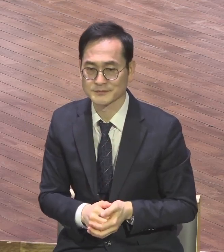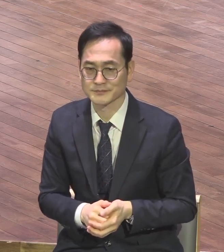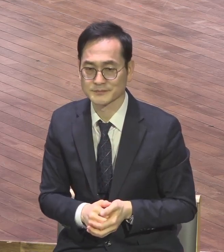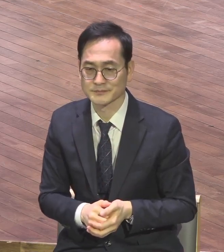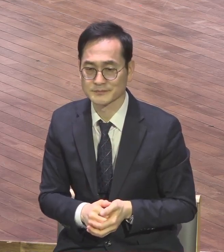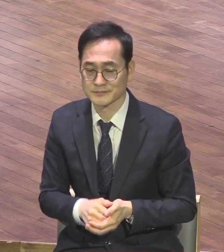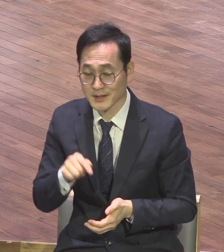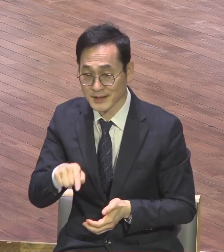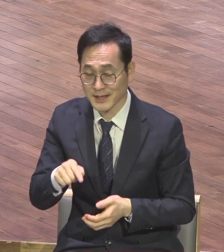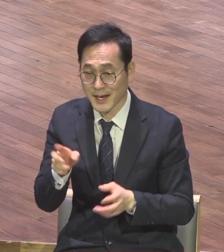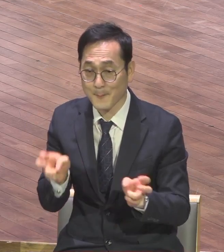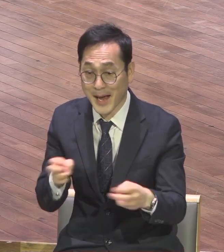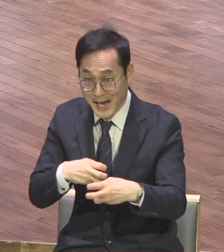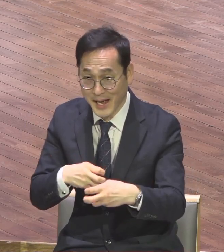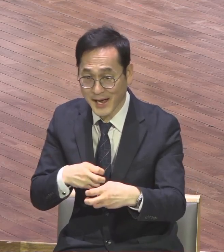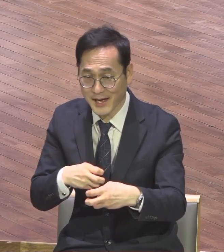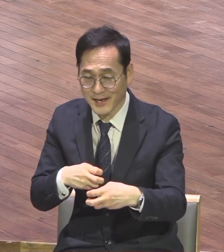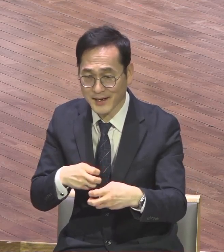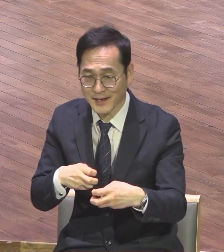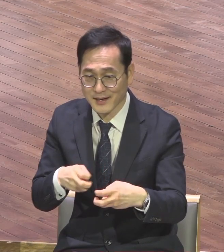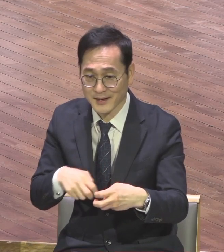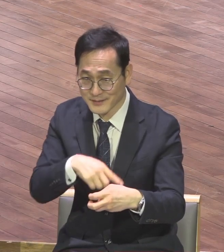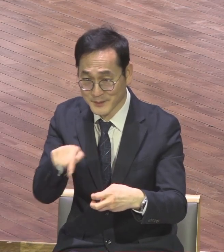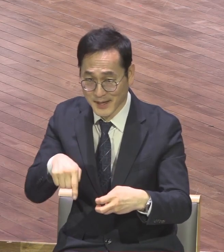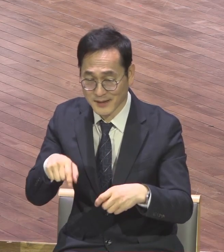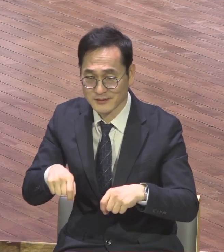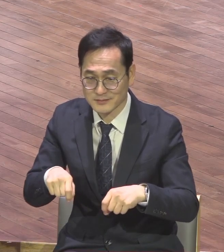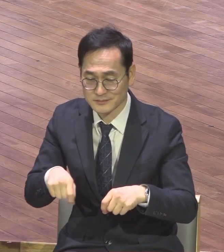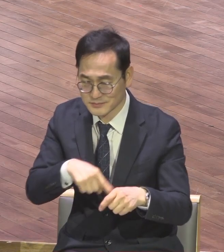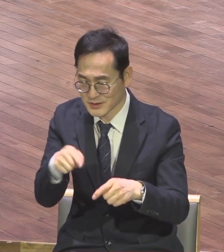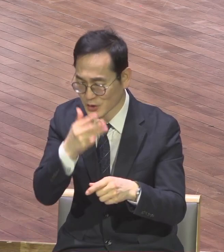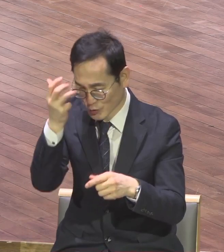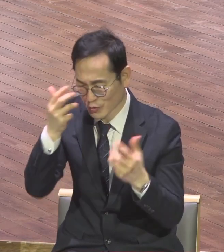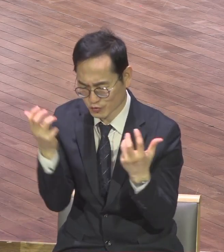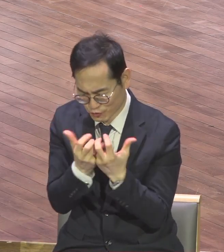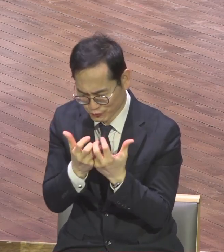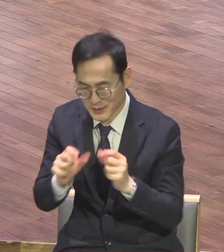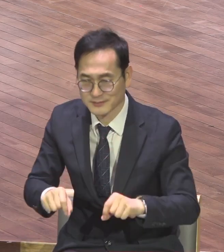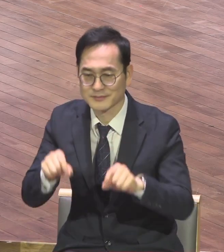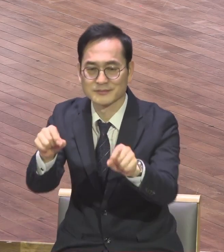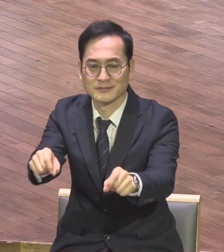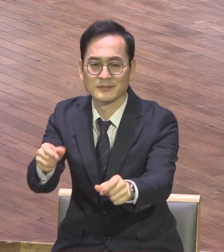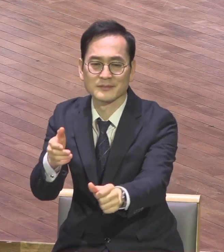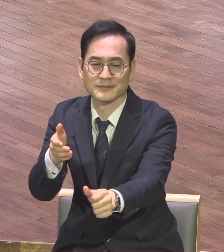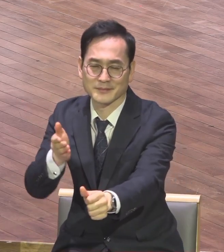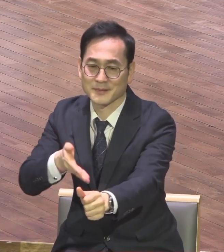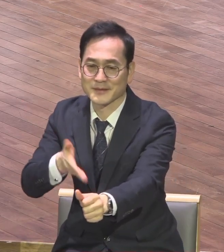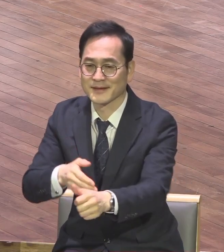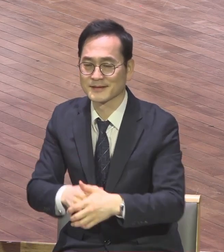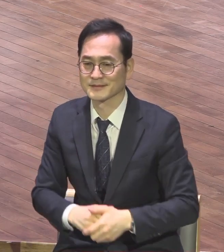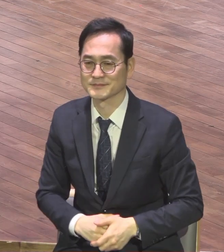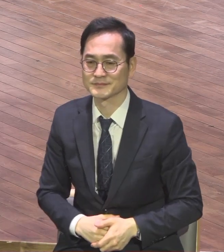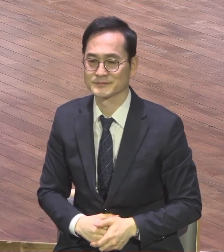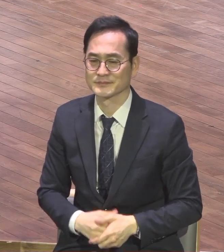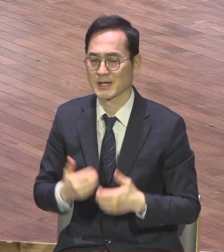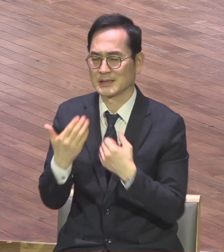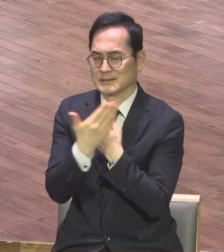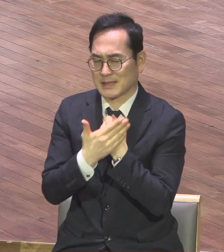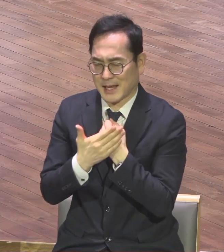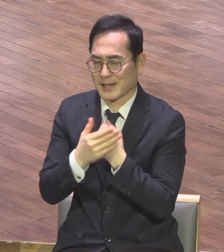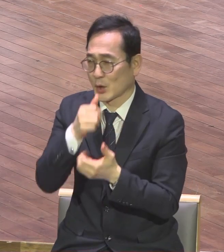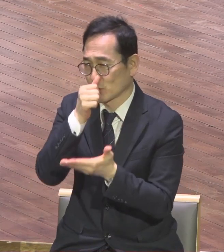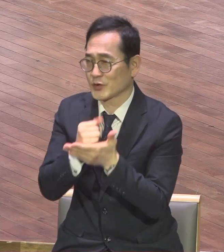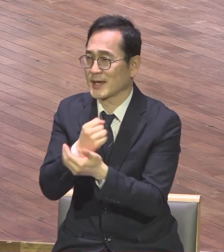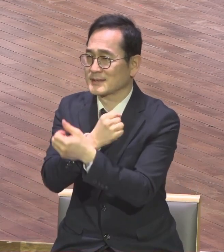마가다락방이 되길 바랍니다. 한 번도 은혜 받지 못한 사람이 없이 한 번도 죄의 사함 받은 사람,